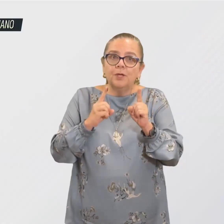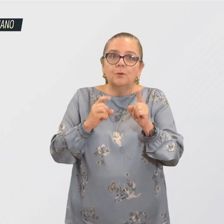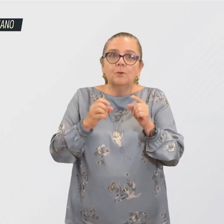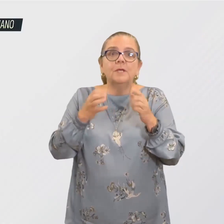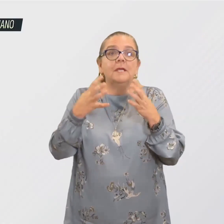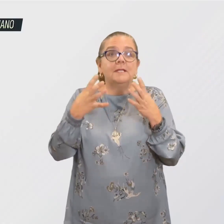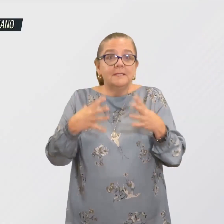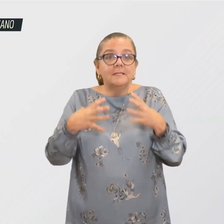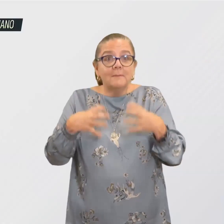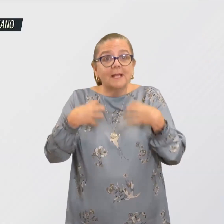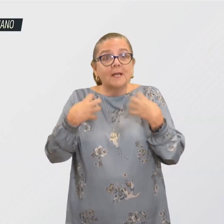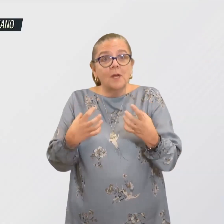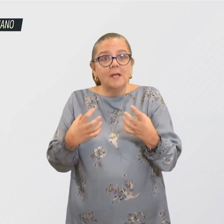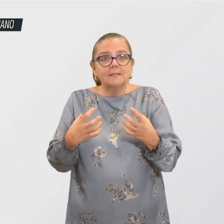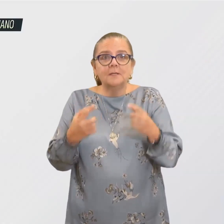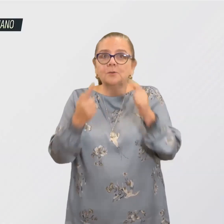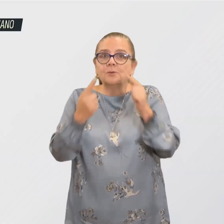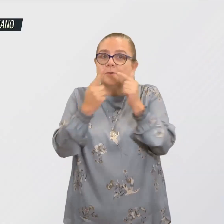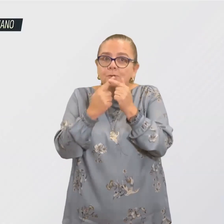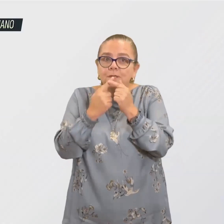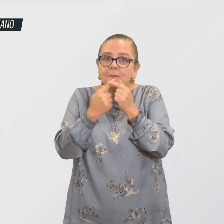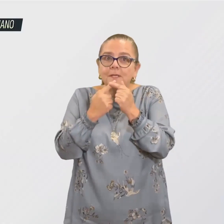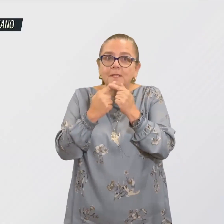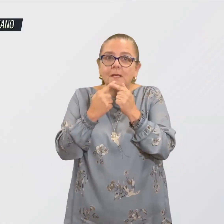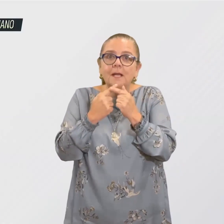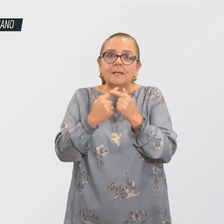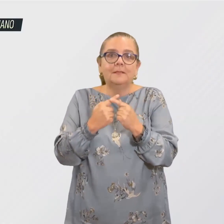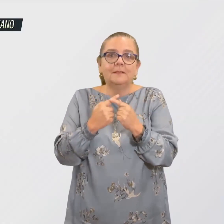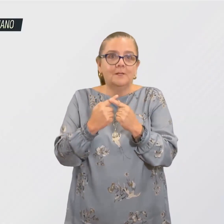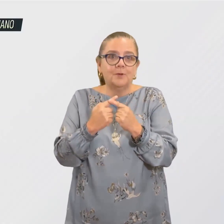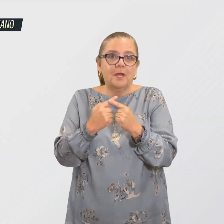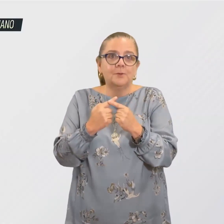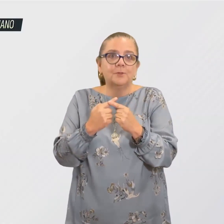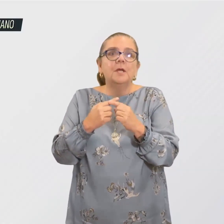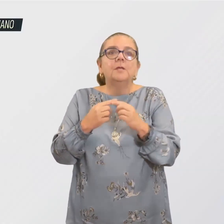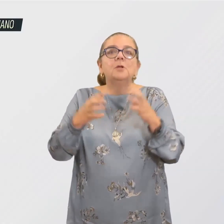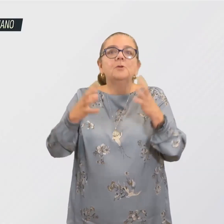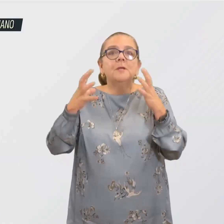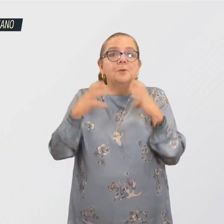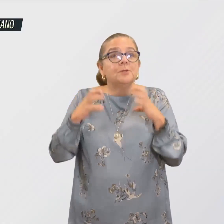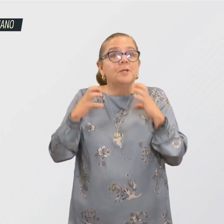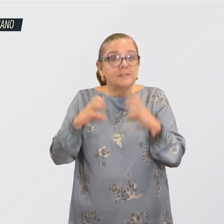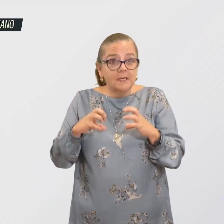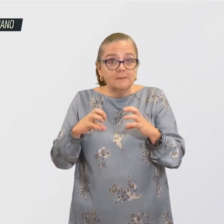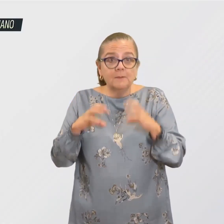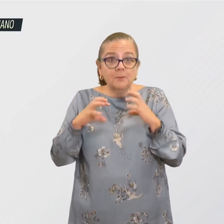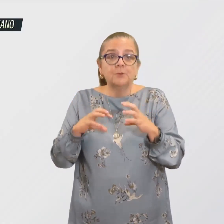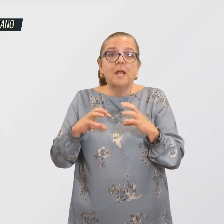y el sistema que regula el estrés son dos sistemas que están altamente relacionados. Pero los que llevan el estrés emocional,